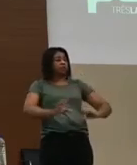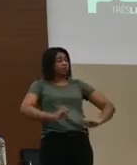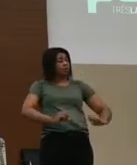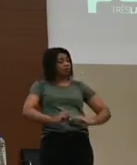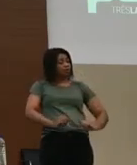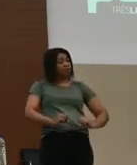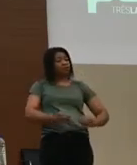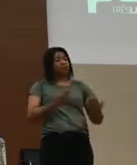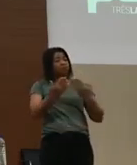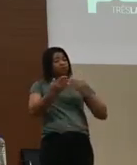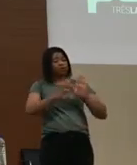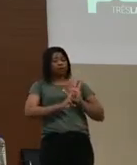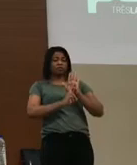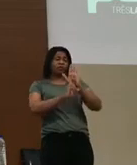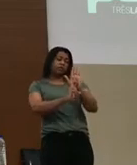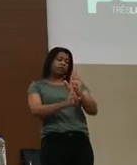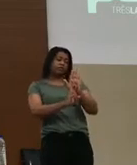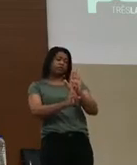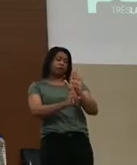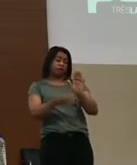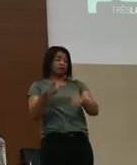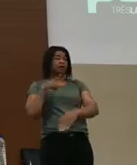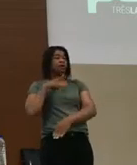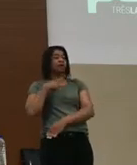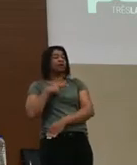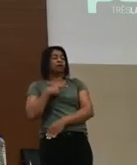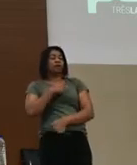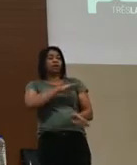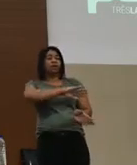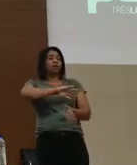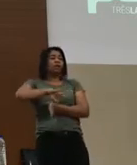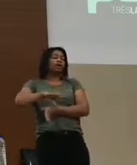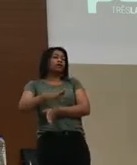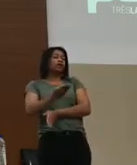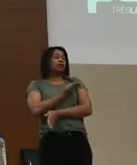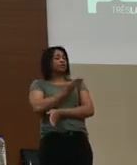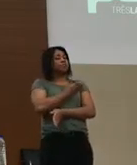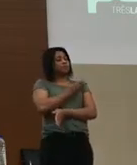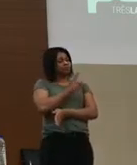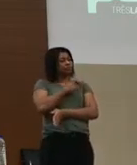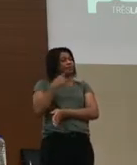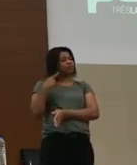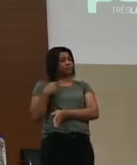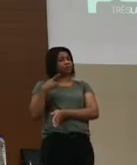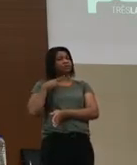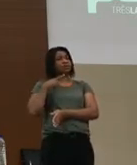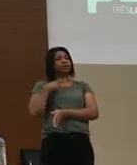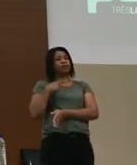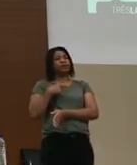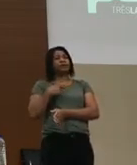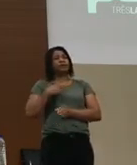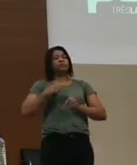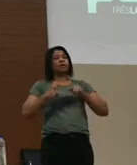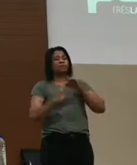Deixou de ser. Tem um amigo, pastor também, mas ele tem um negócio, ele fabrica bolo